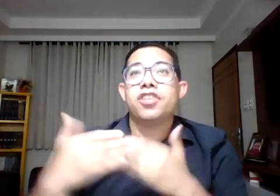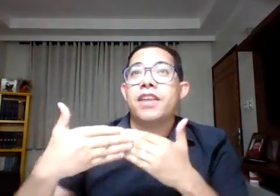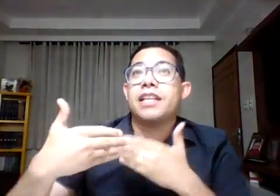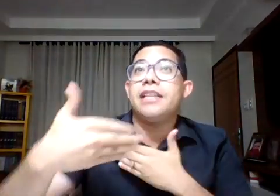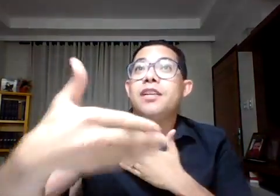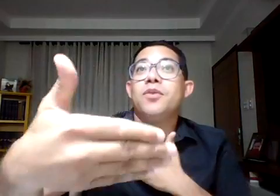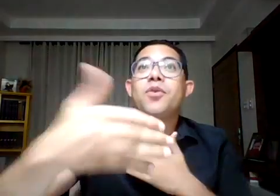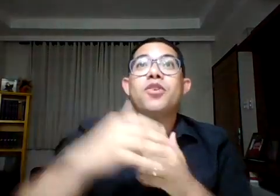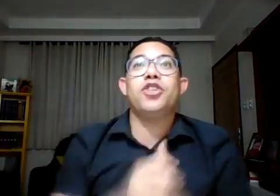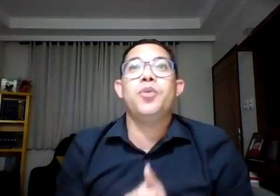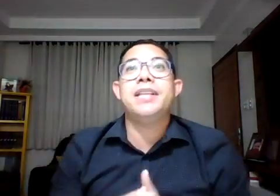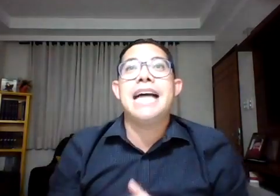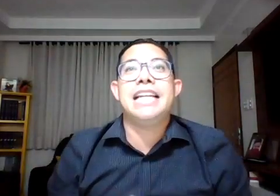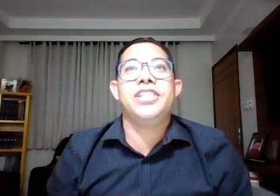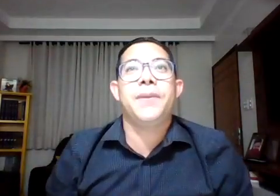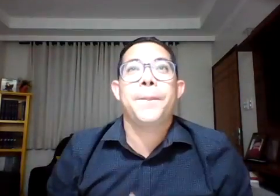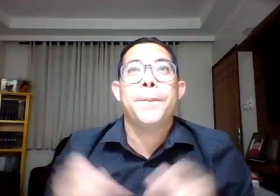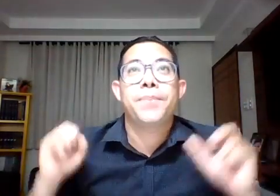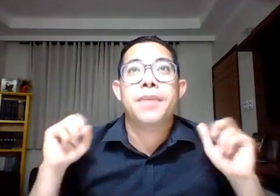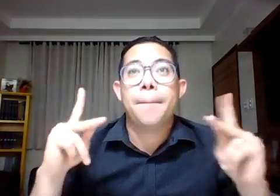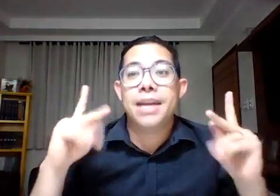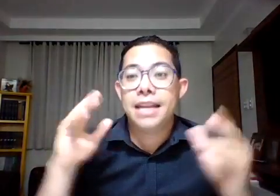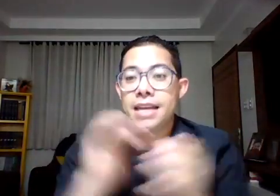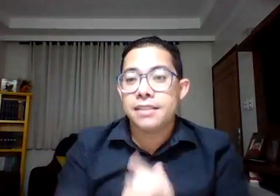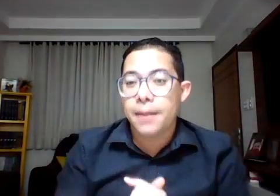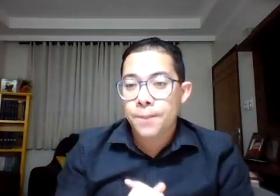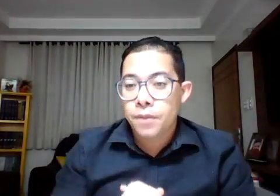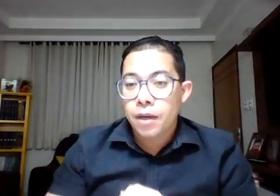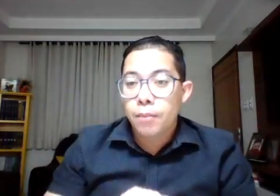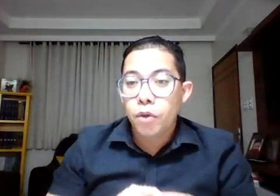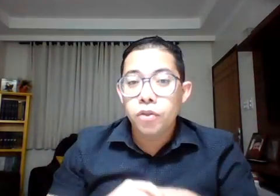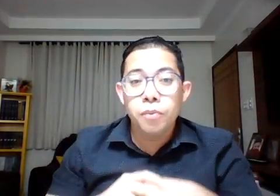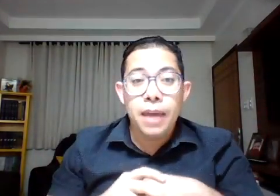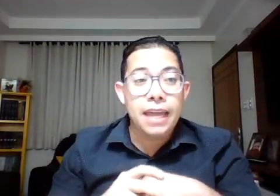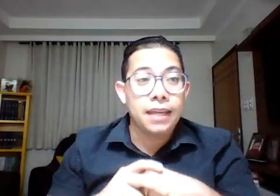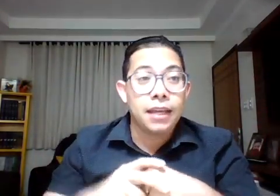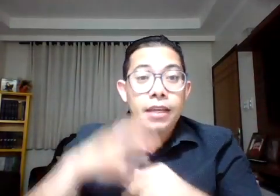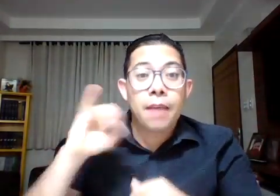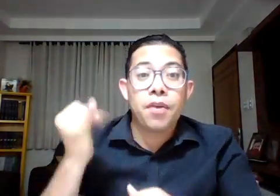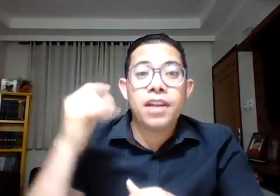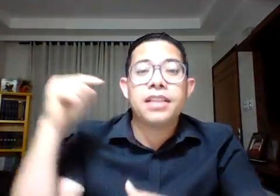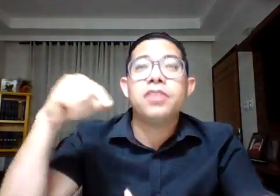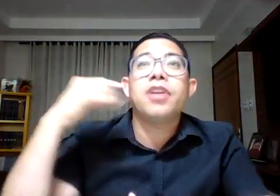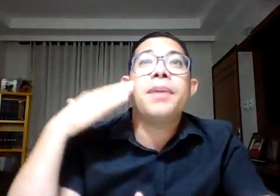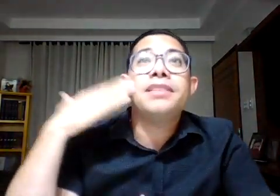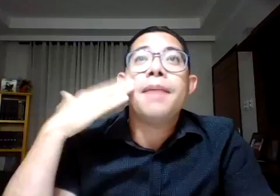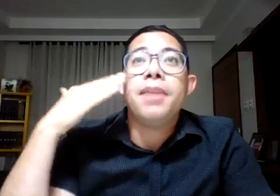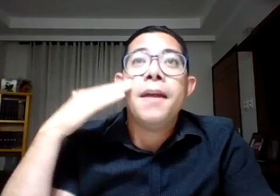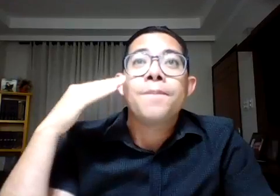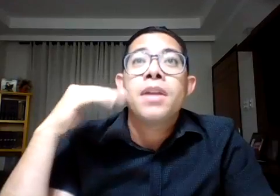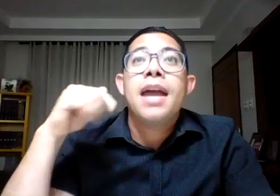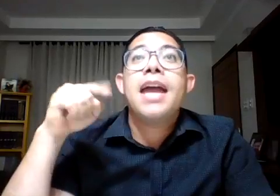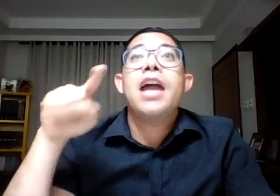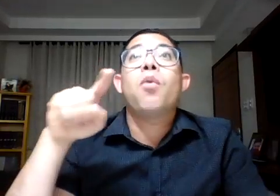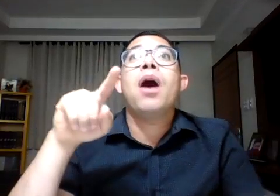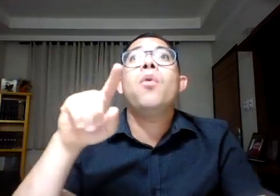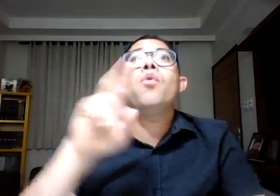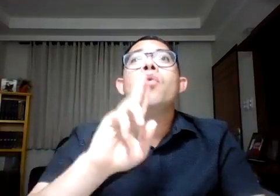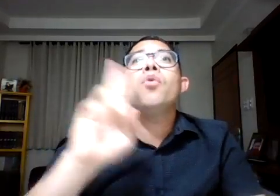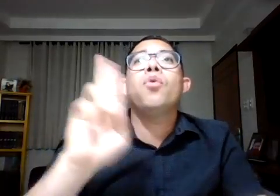estar dando continuidade. Beleza? Muito bem. E aproveitando só para saber qual o